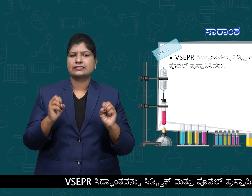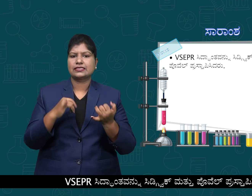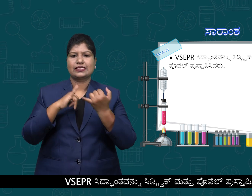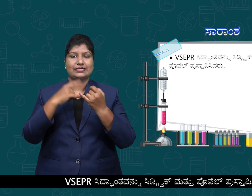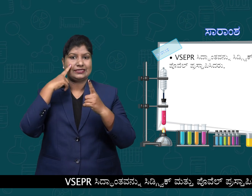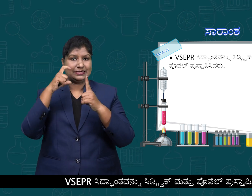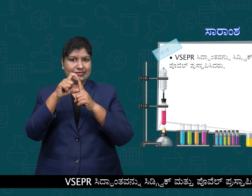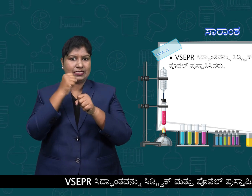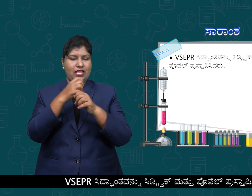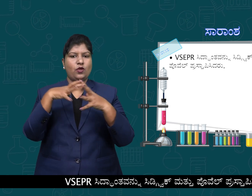ಪ್ರಸ್ತಾಪಿಸಿದರು.